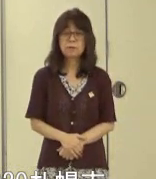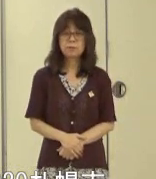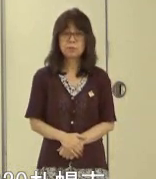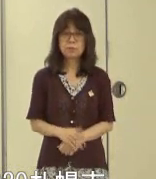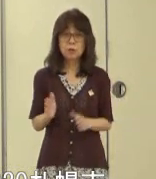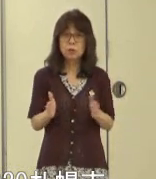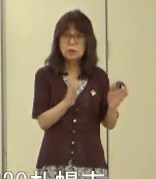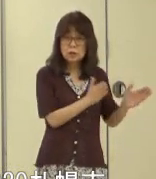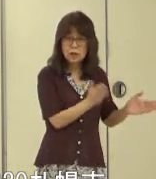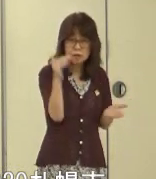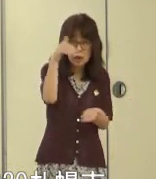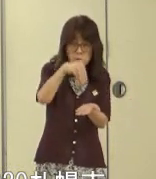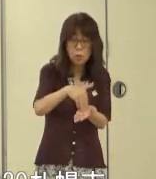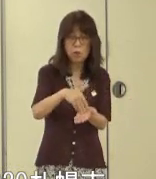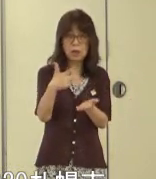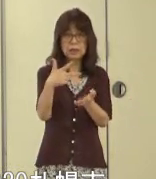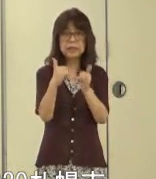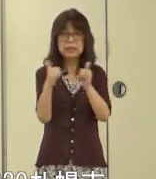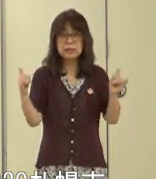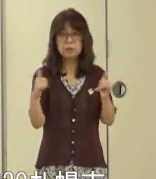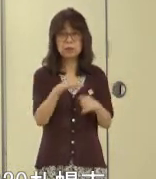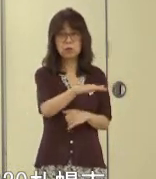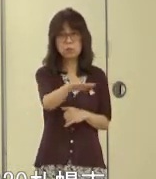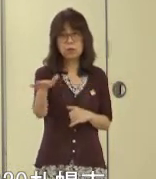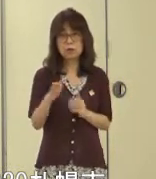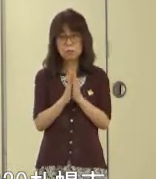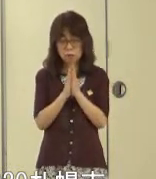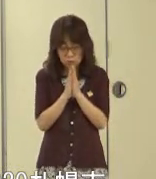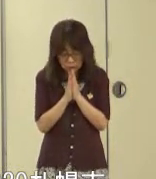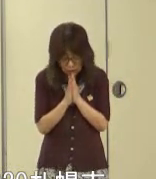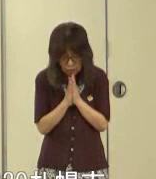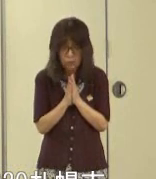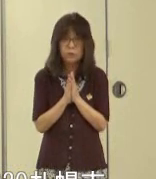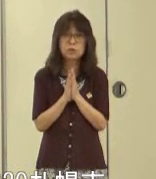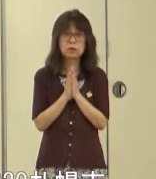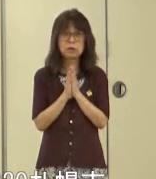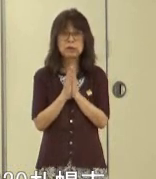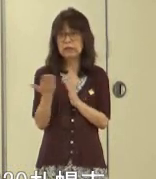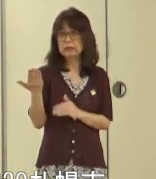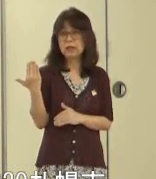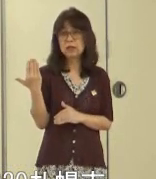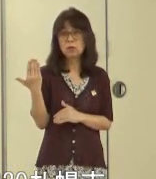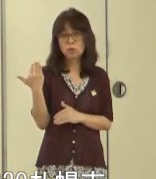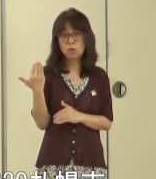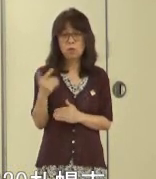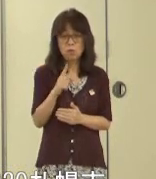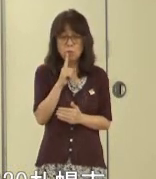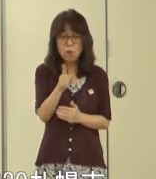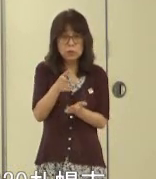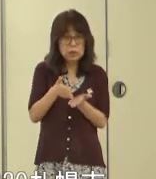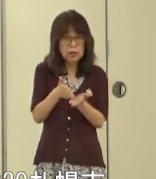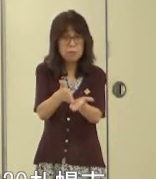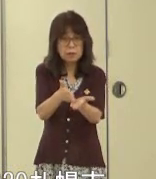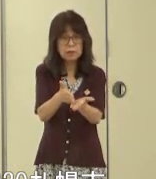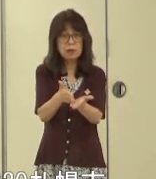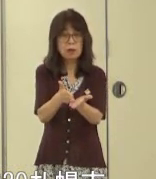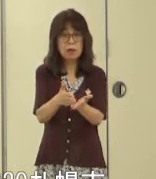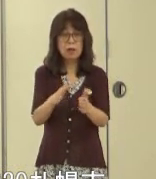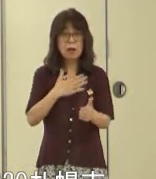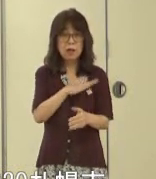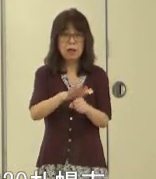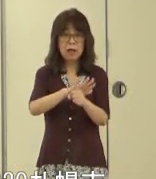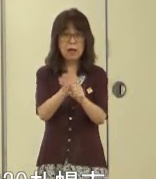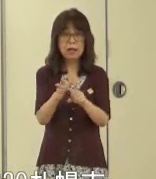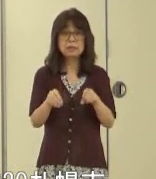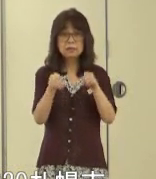して最後に市民の皆様へのお願いでございます。先ほども申し上げましたように、感染経